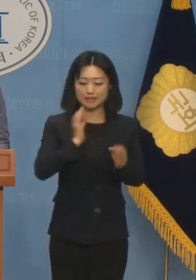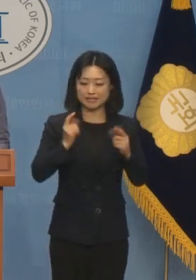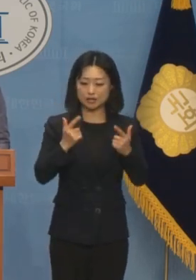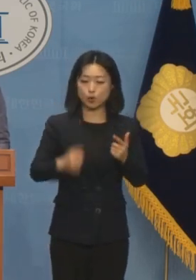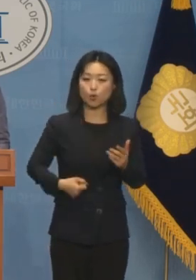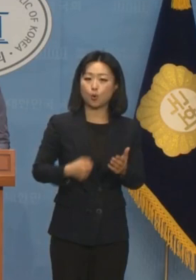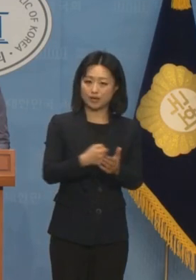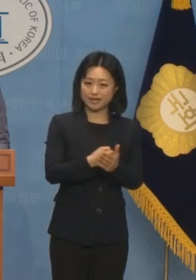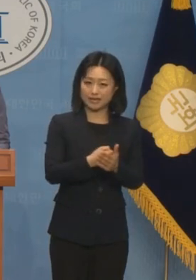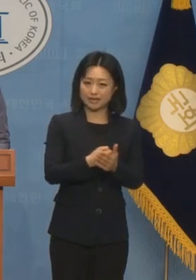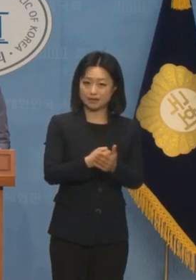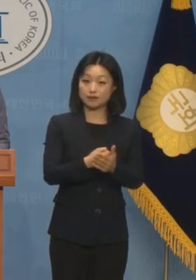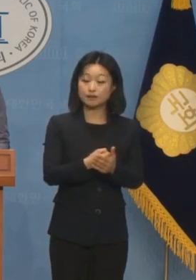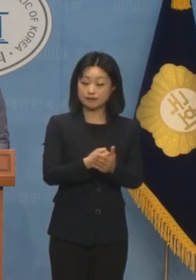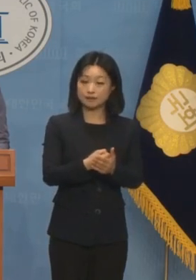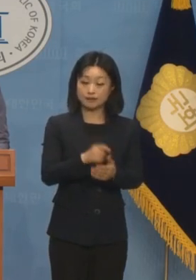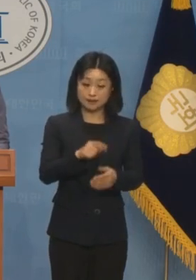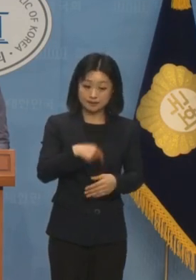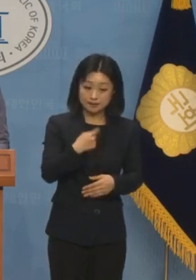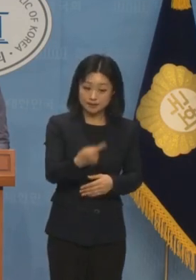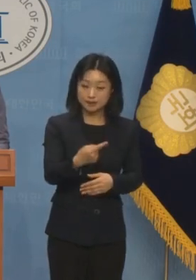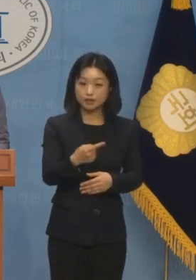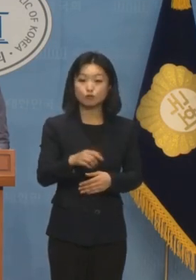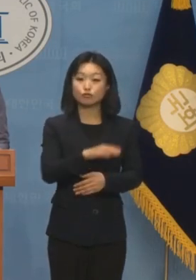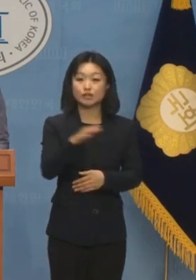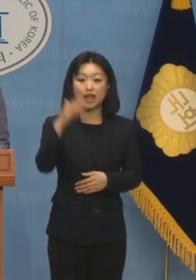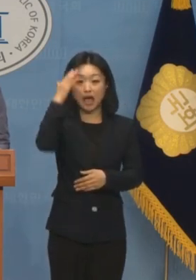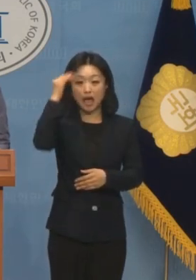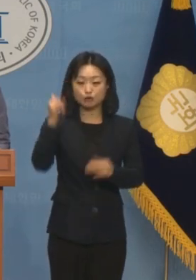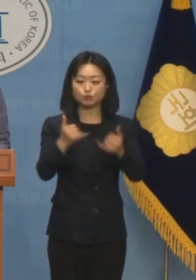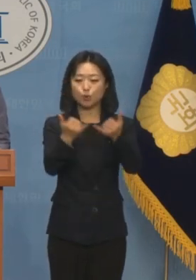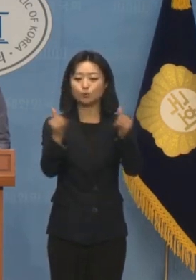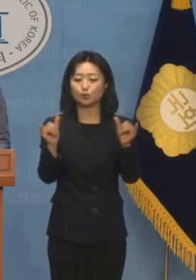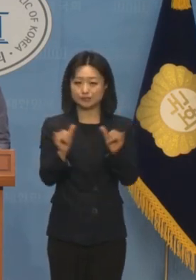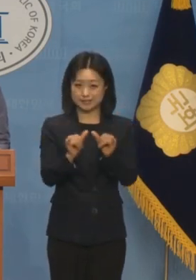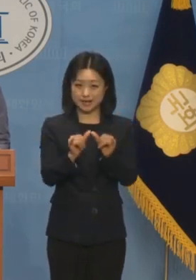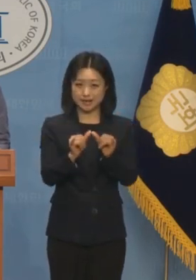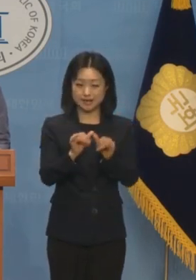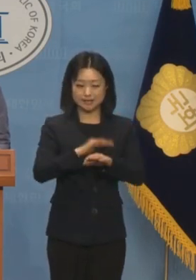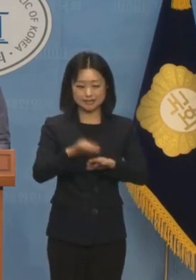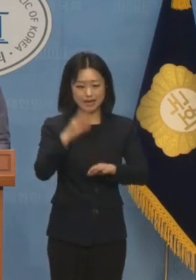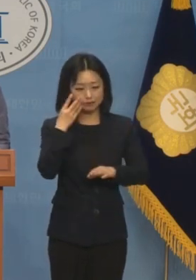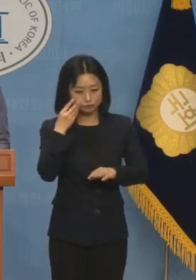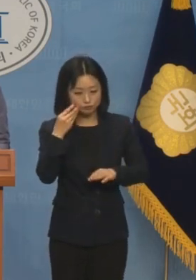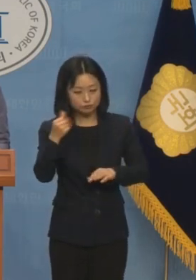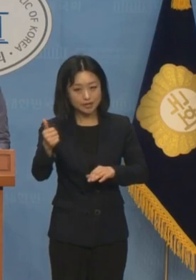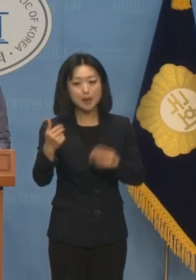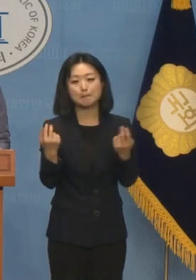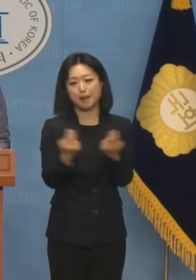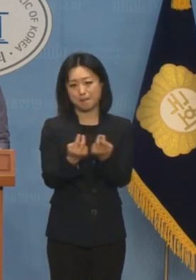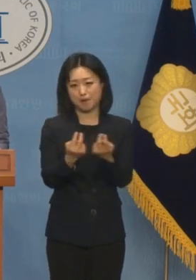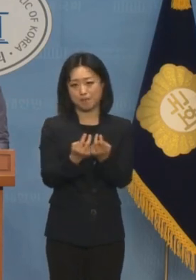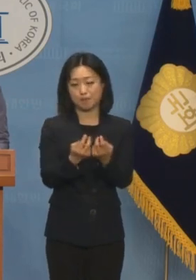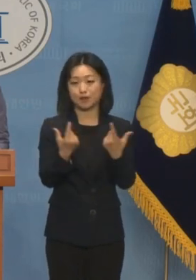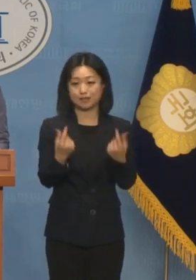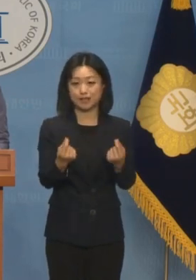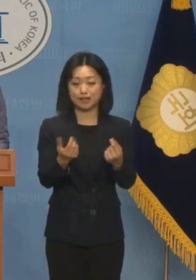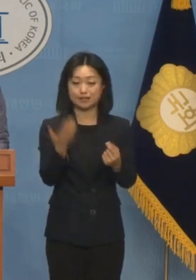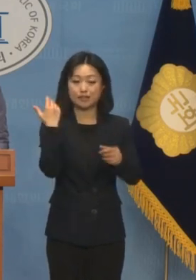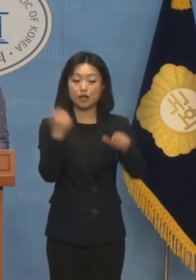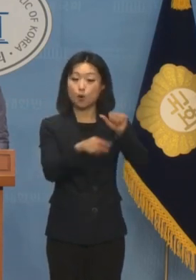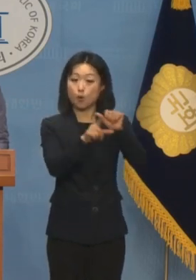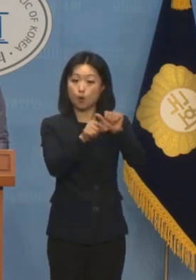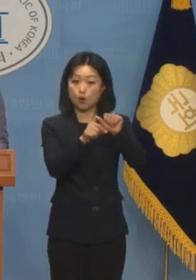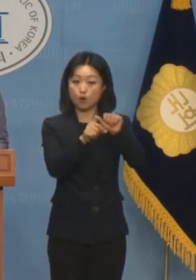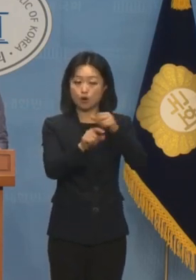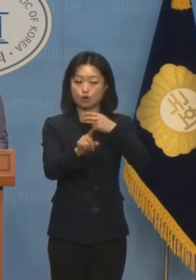용기이며 그게 우리 공동체가 제대로 작동하는 방식일 것이기 때문입니다. 지난해 5월 강남의